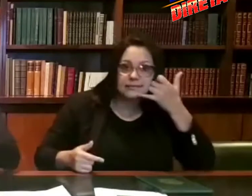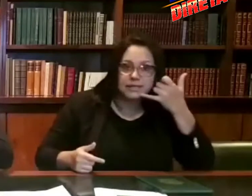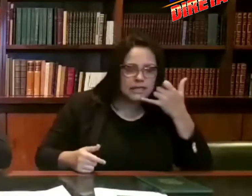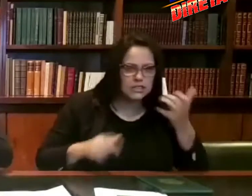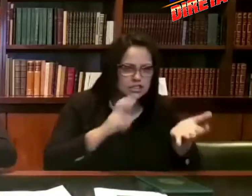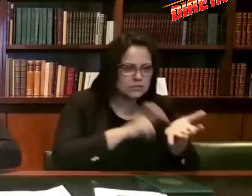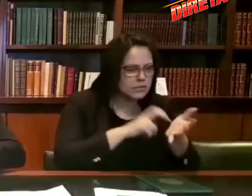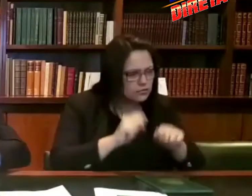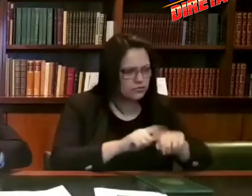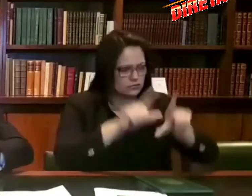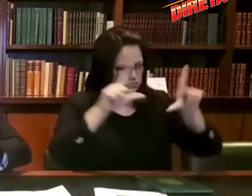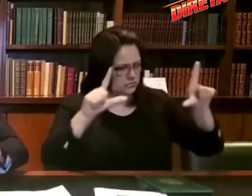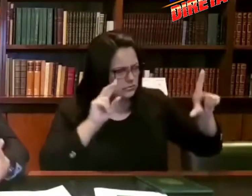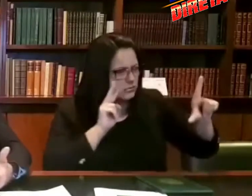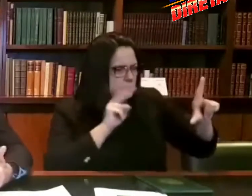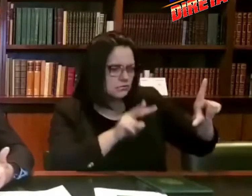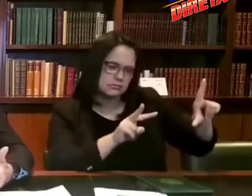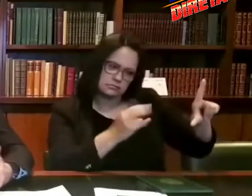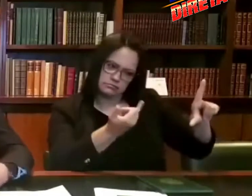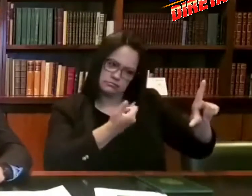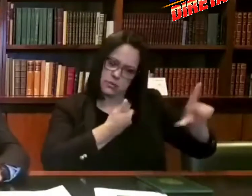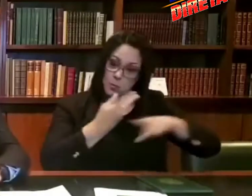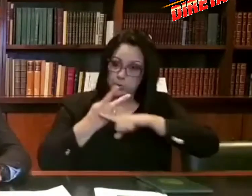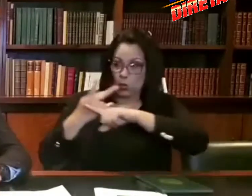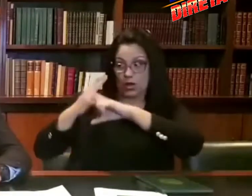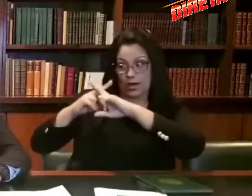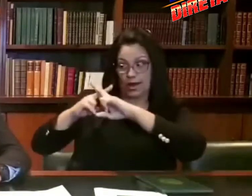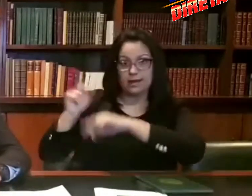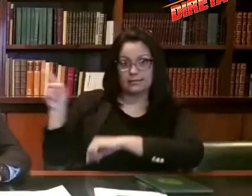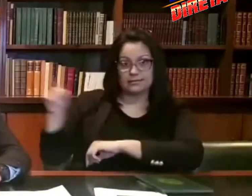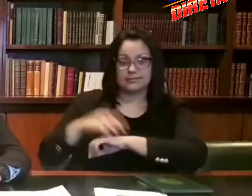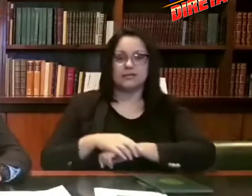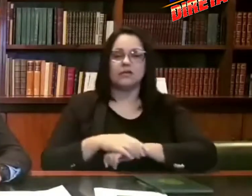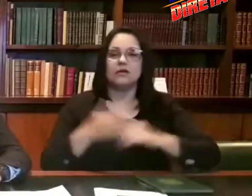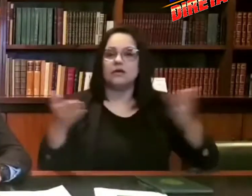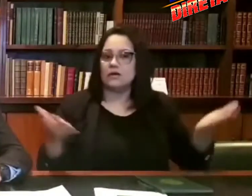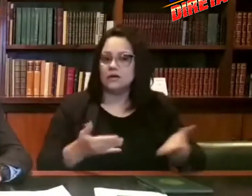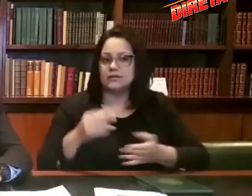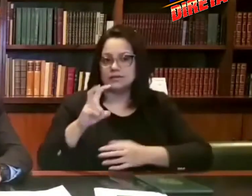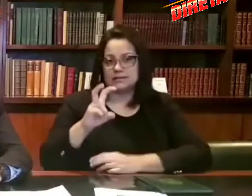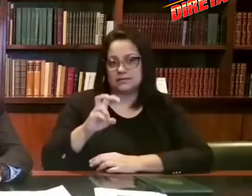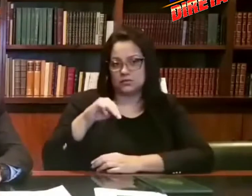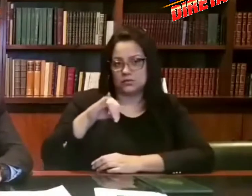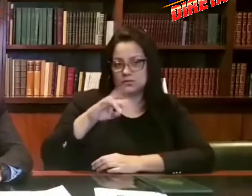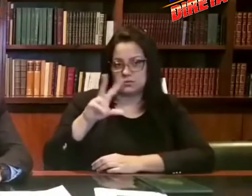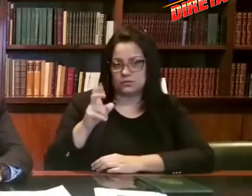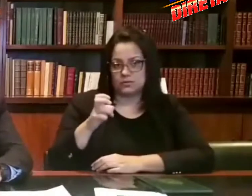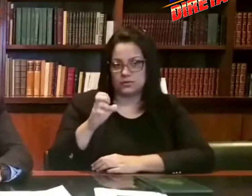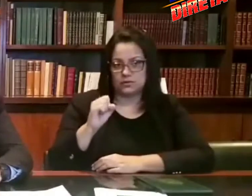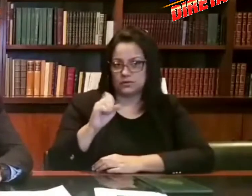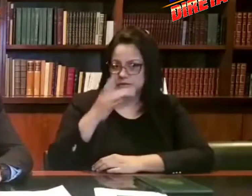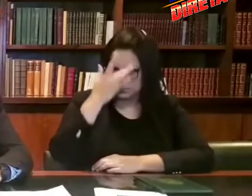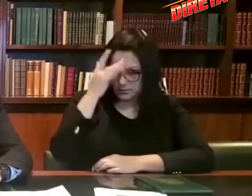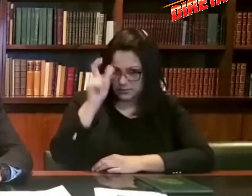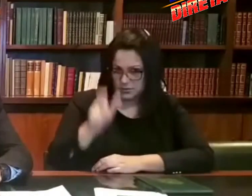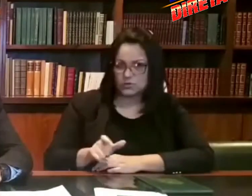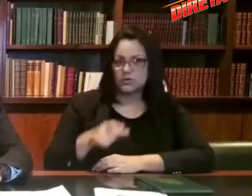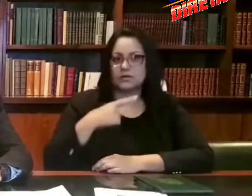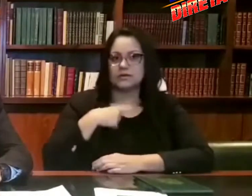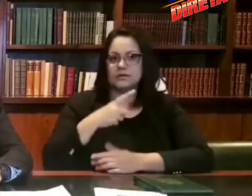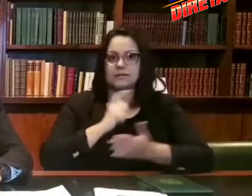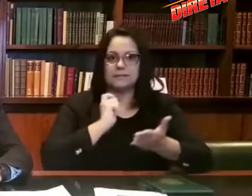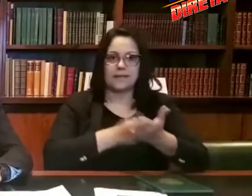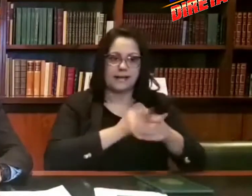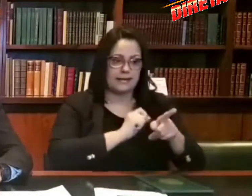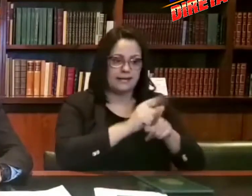eu conversei com ele para ir com mais profundidade. Hoje em dia, aproximadamente 5 milhões de pessoas são aí, pago